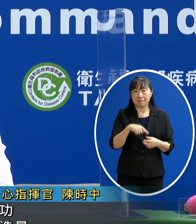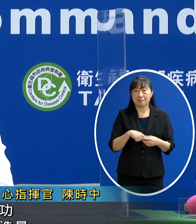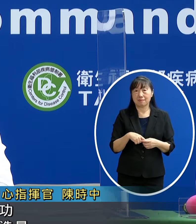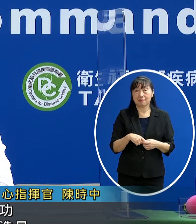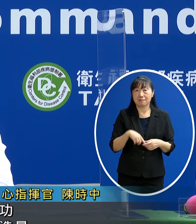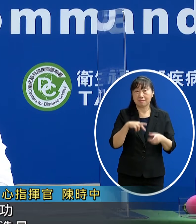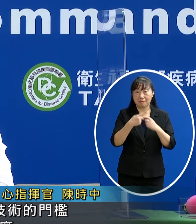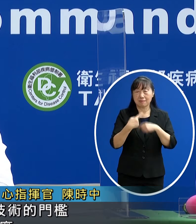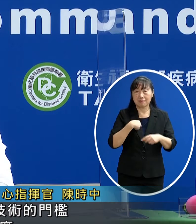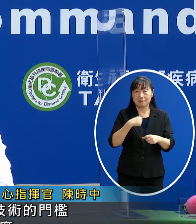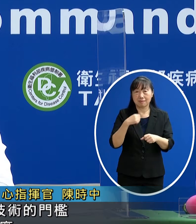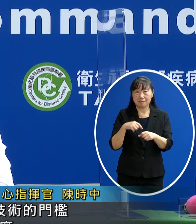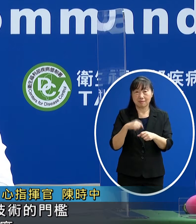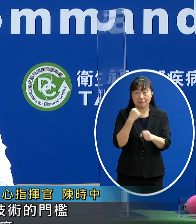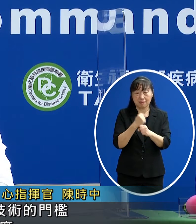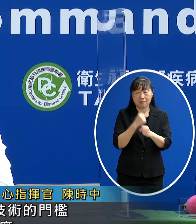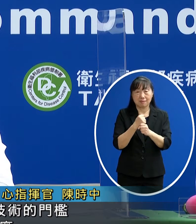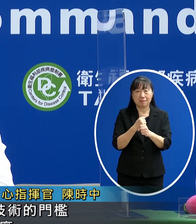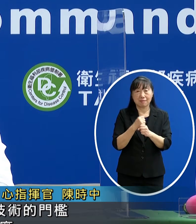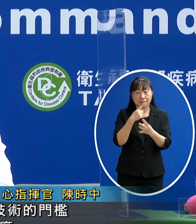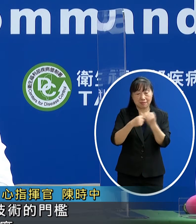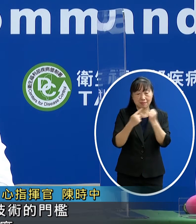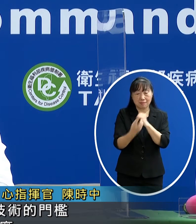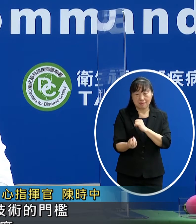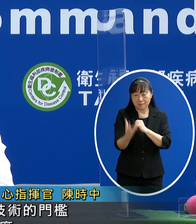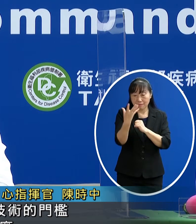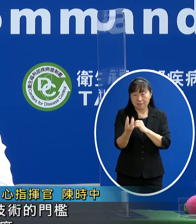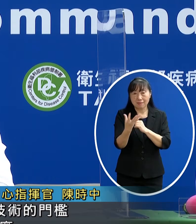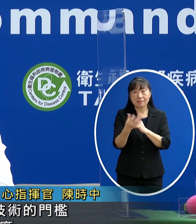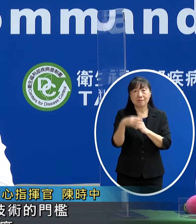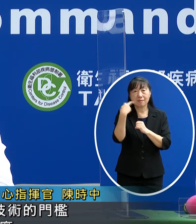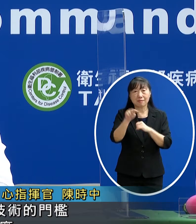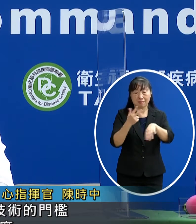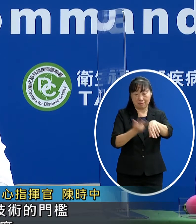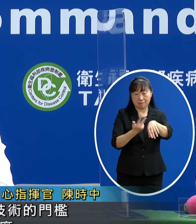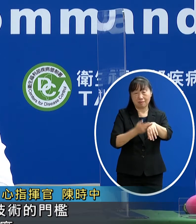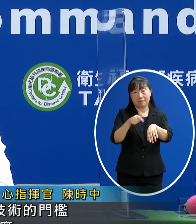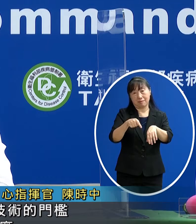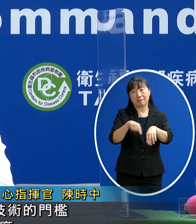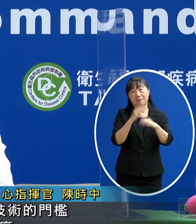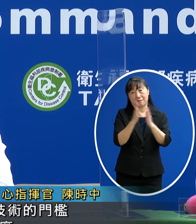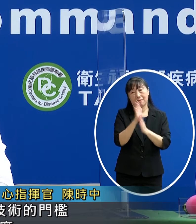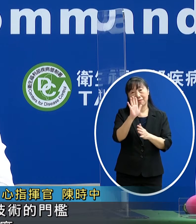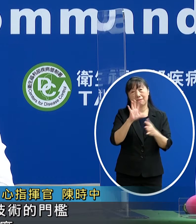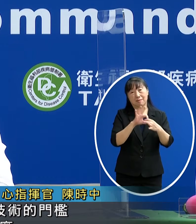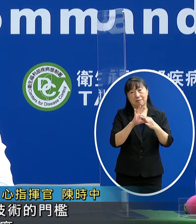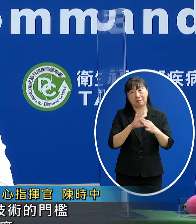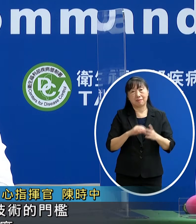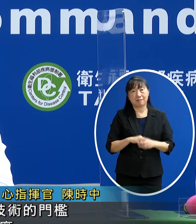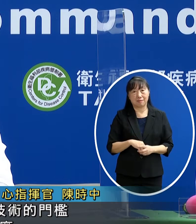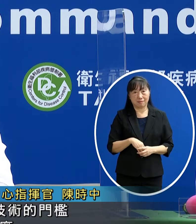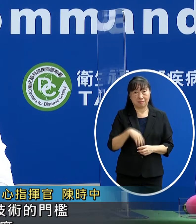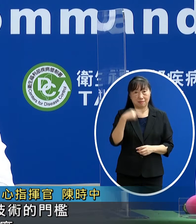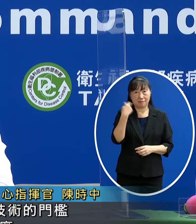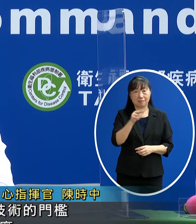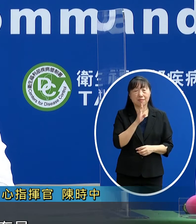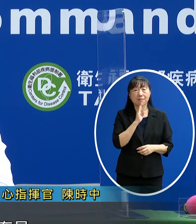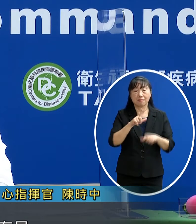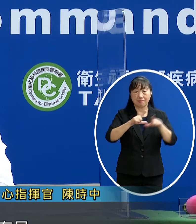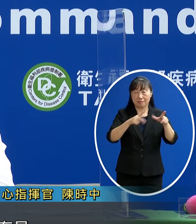造量，那还有这个相关的技术的门槛，那还有有关于各个大厂对于它的一